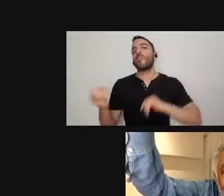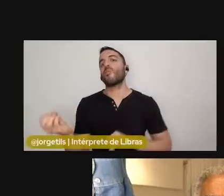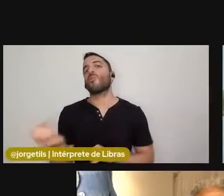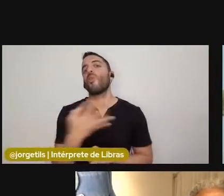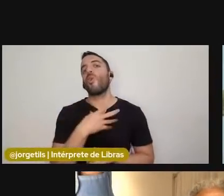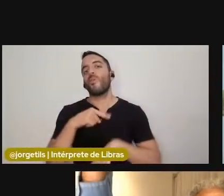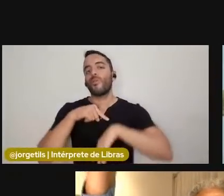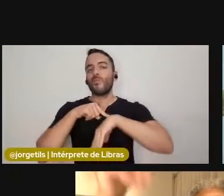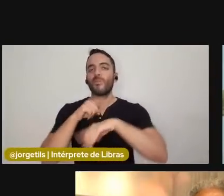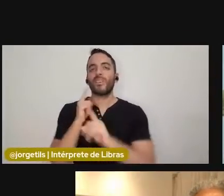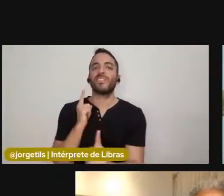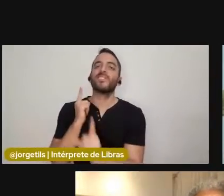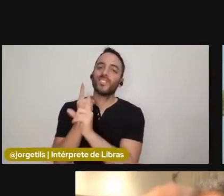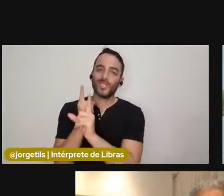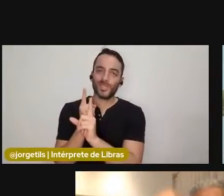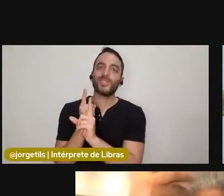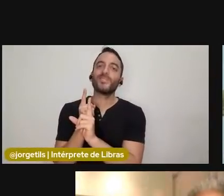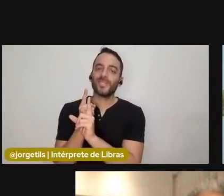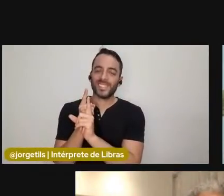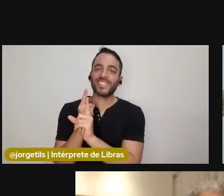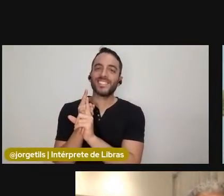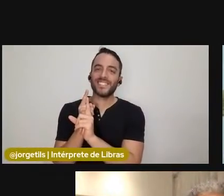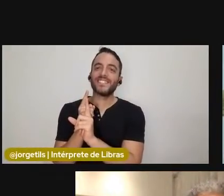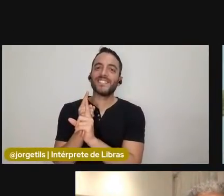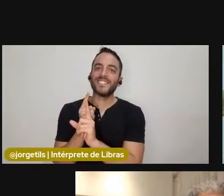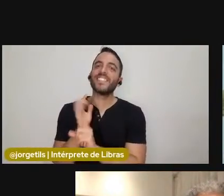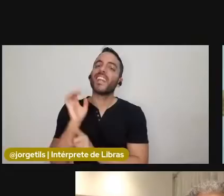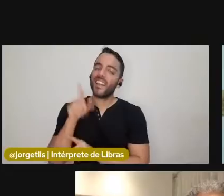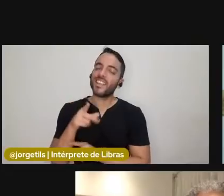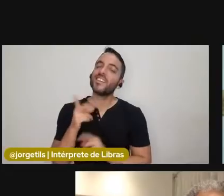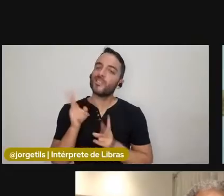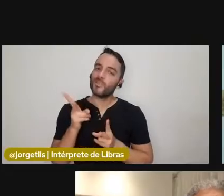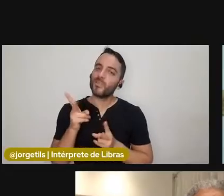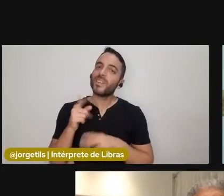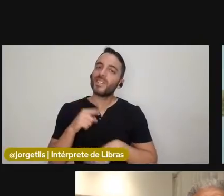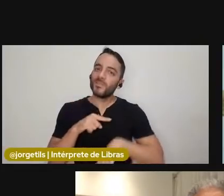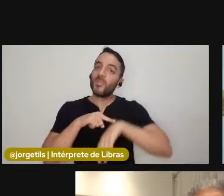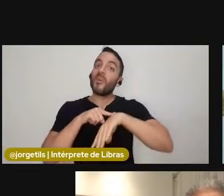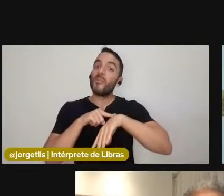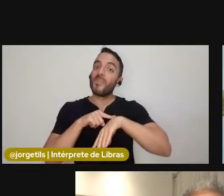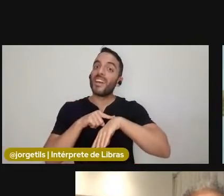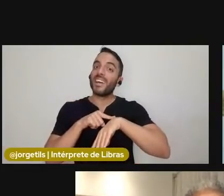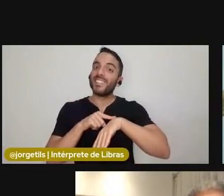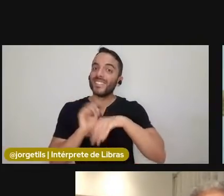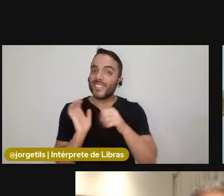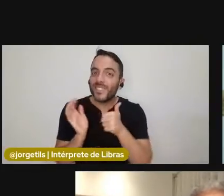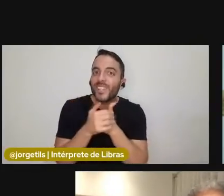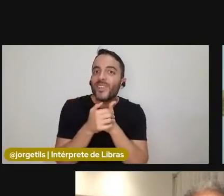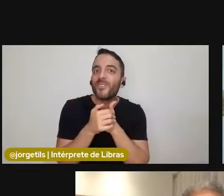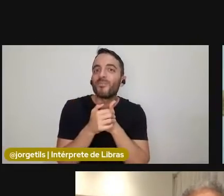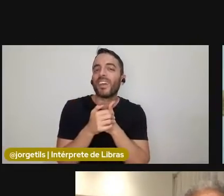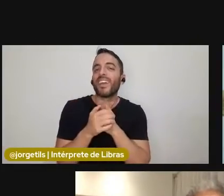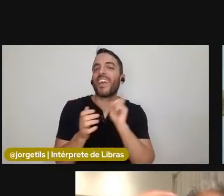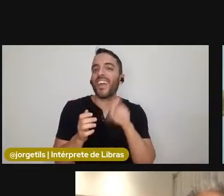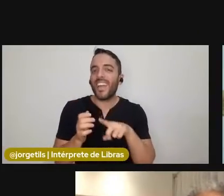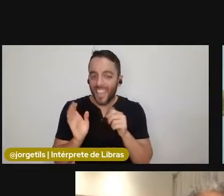descobrir, enfim, que é o mesmo momento do encobrir, encobrimento,